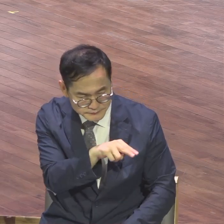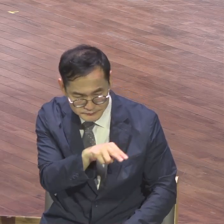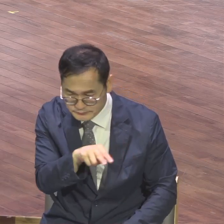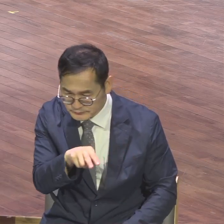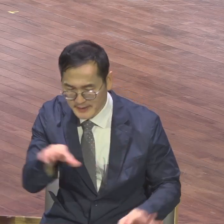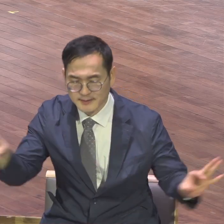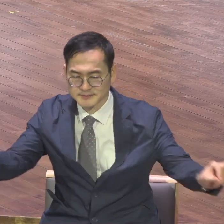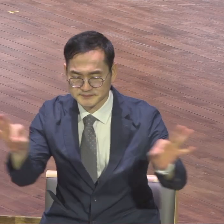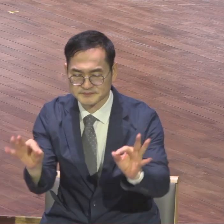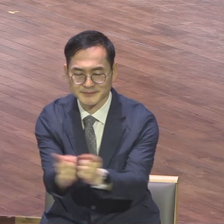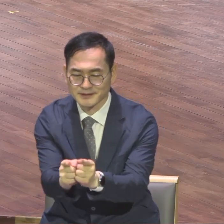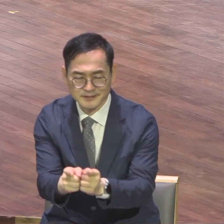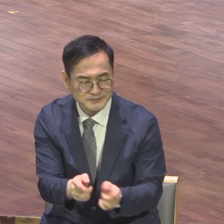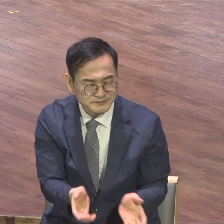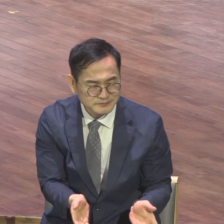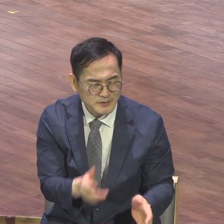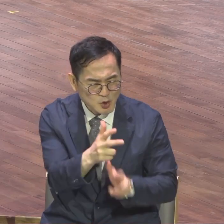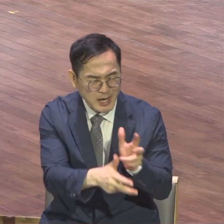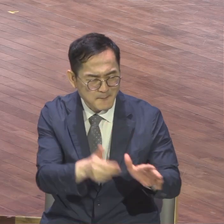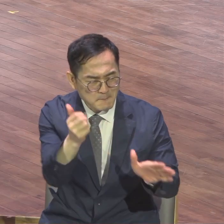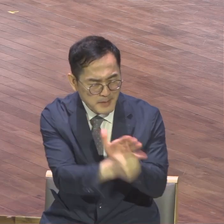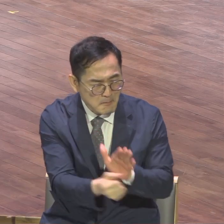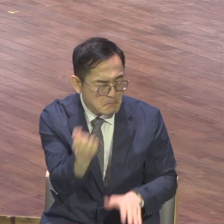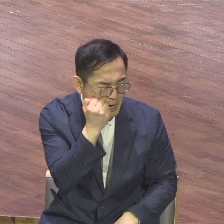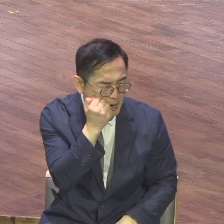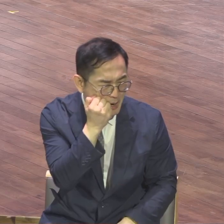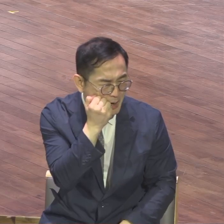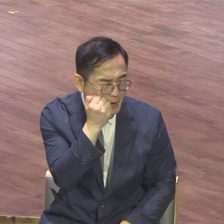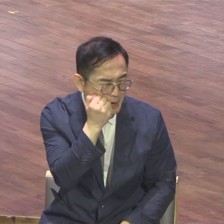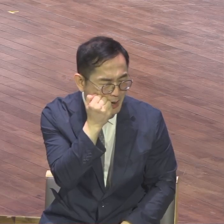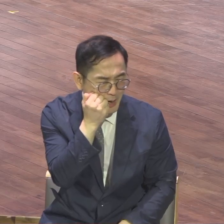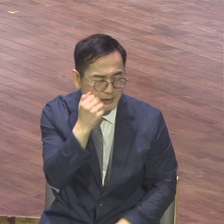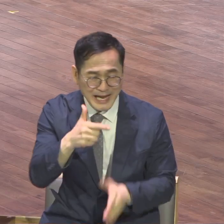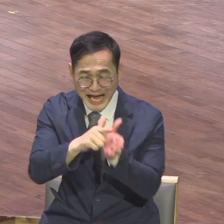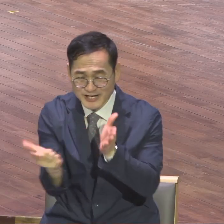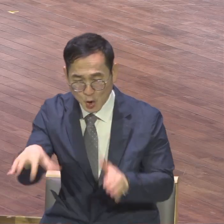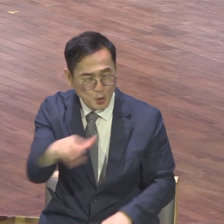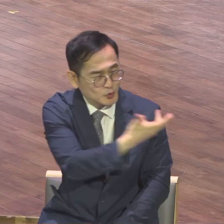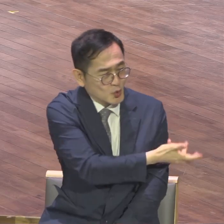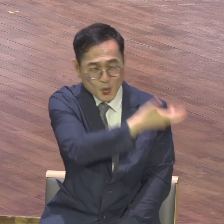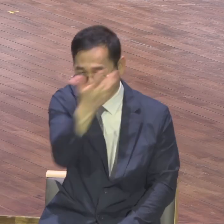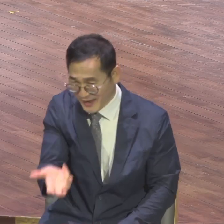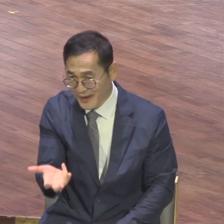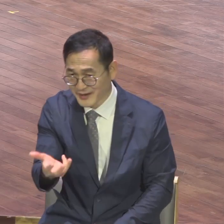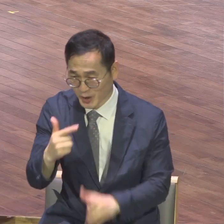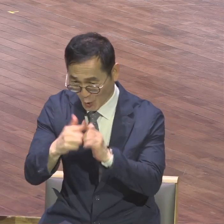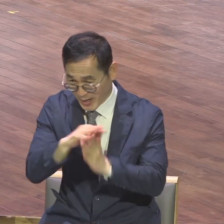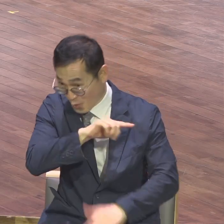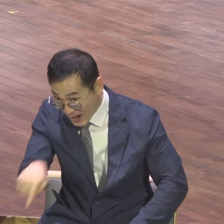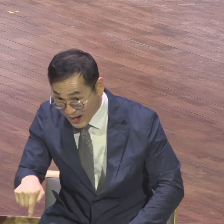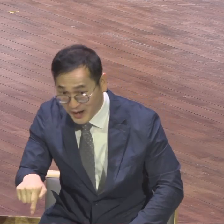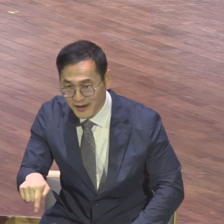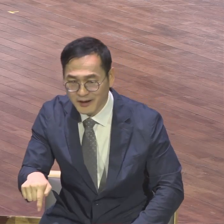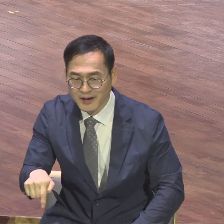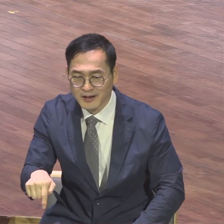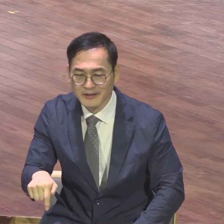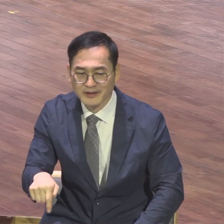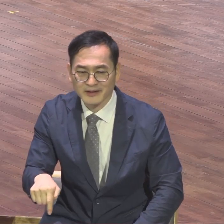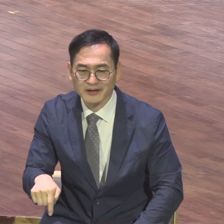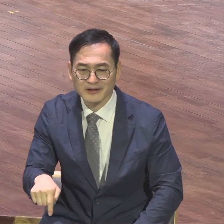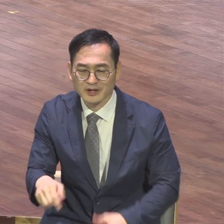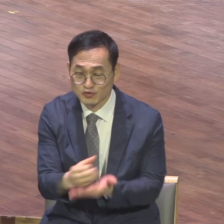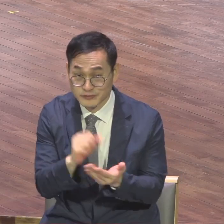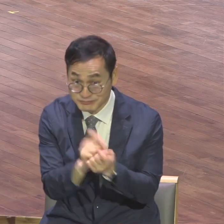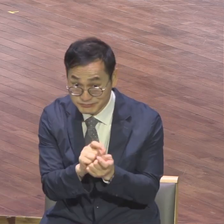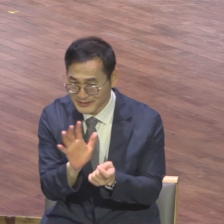사업이 망해가지고 하더니 안 돼가지고 강속으로 왔습니까? 하나님 계획입니다. 우연이 아니에요. 하나님 계획